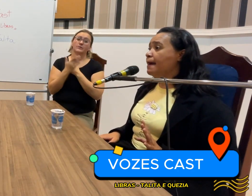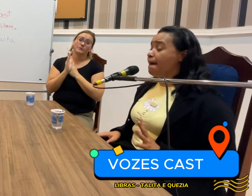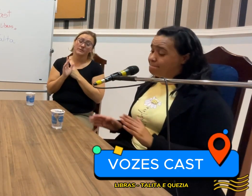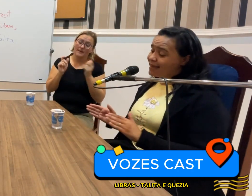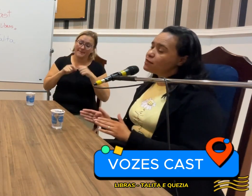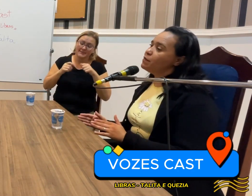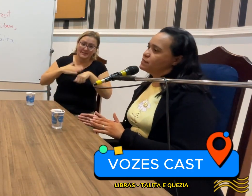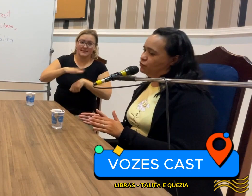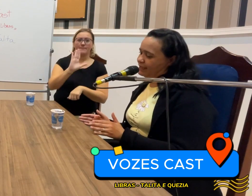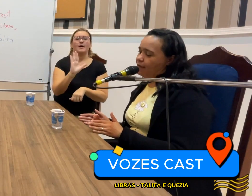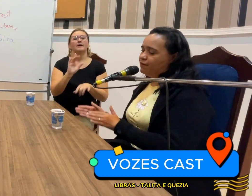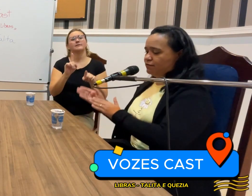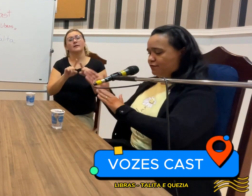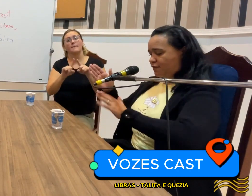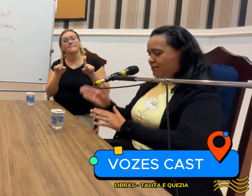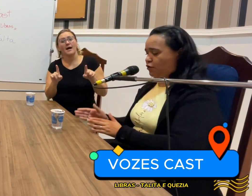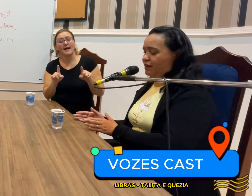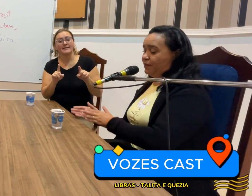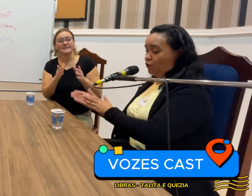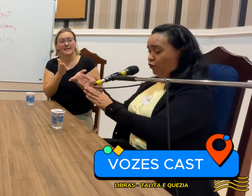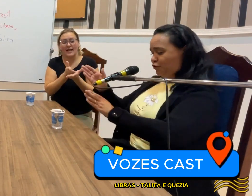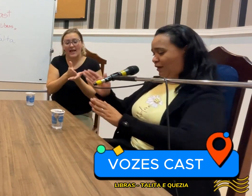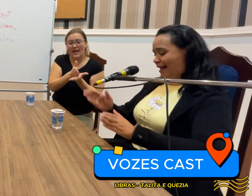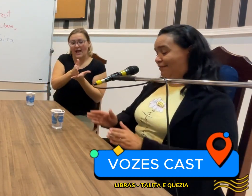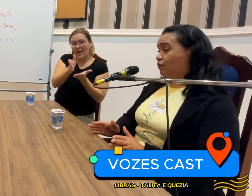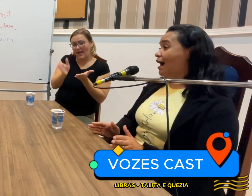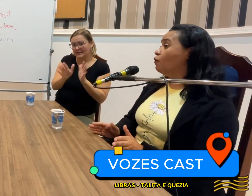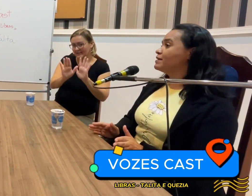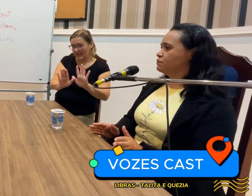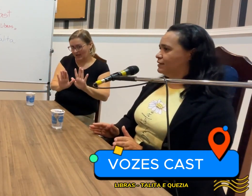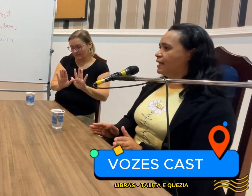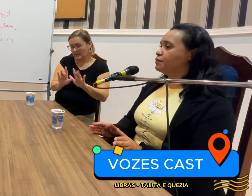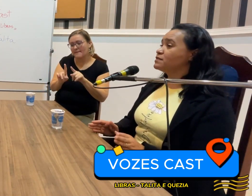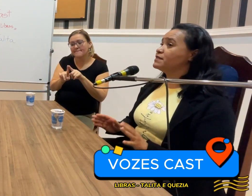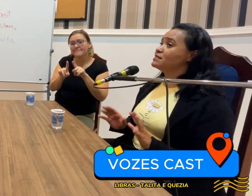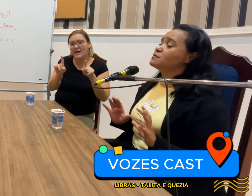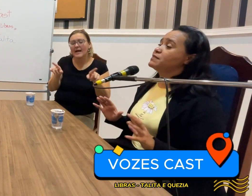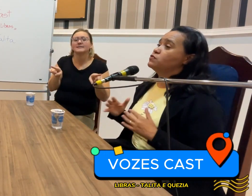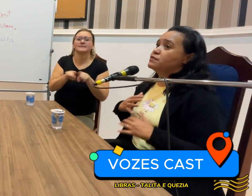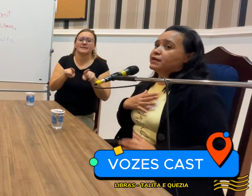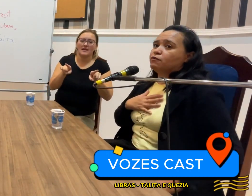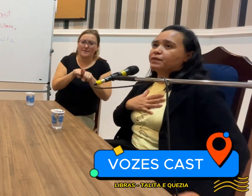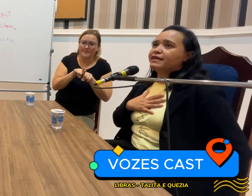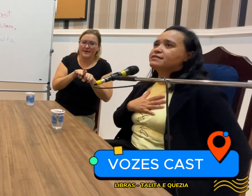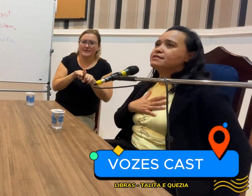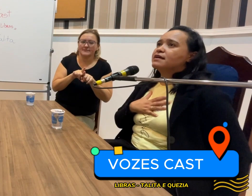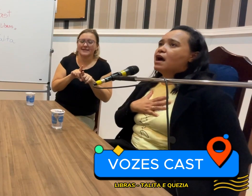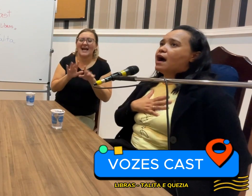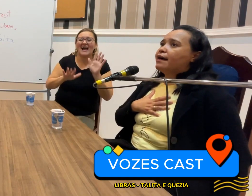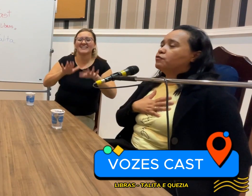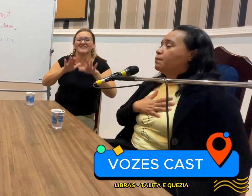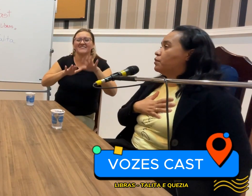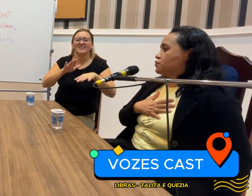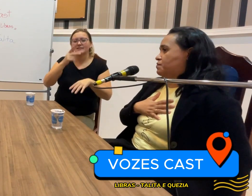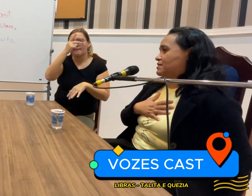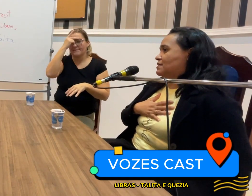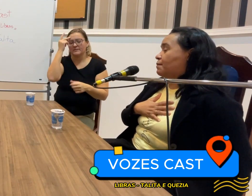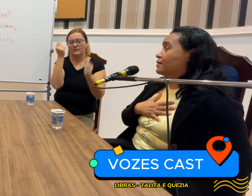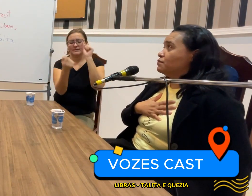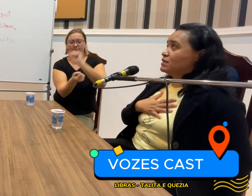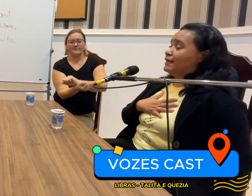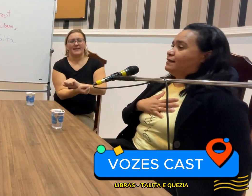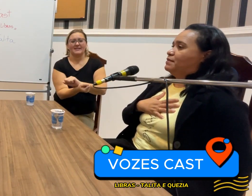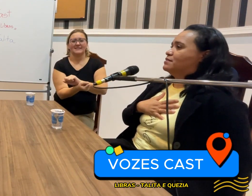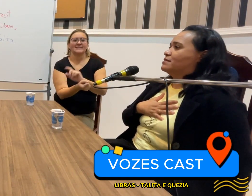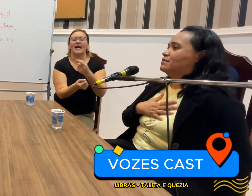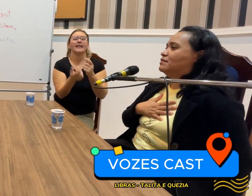Né? Mas, ao mesmo tempo, vamos agora para outro lado. Ao mesmo tempo, às vezes as pessoas ficam presas. Eu não posso começar